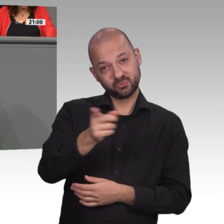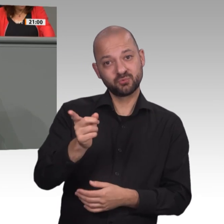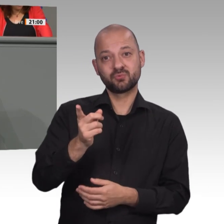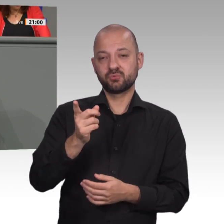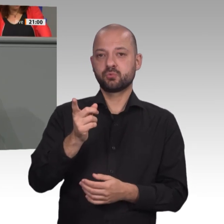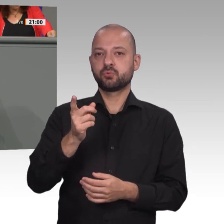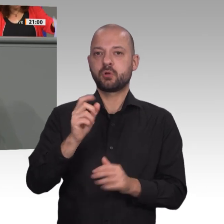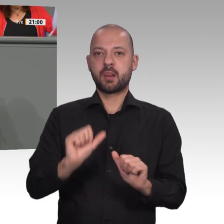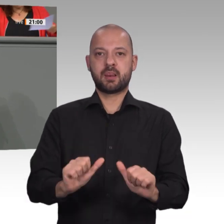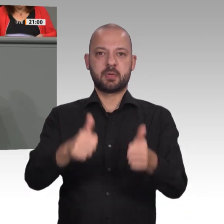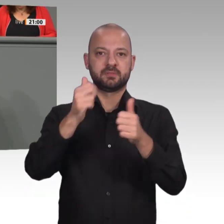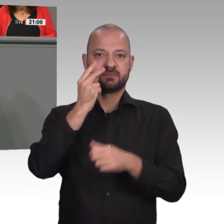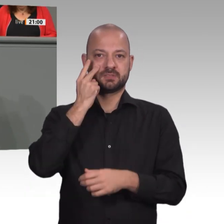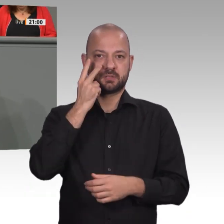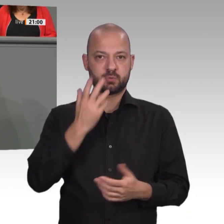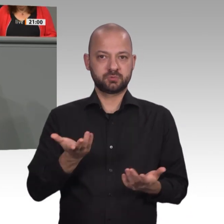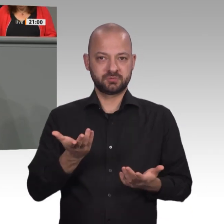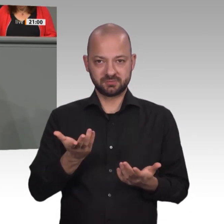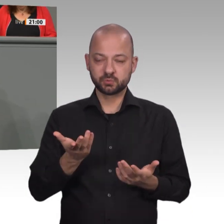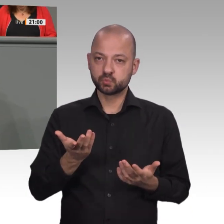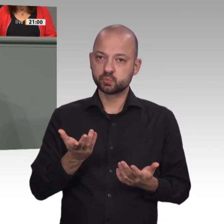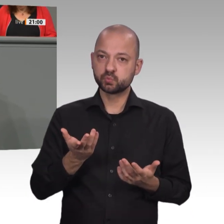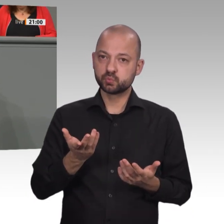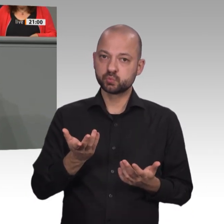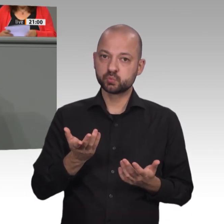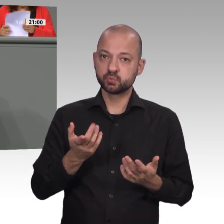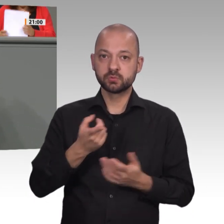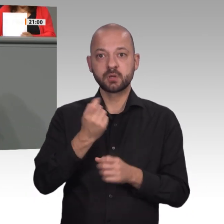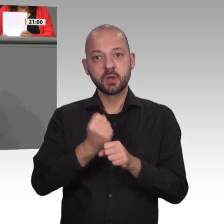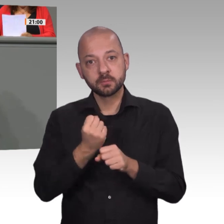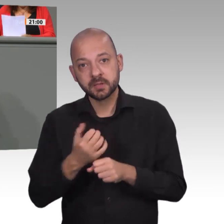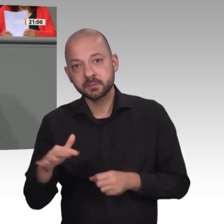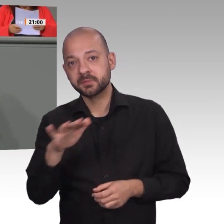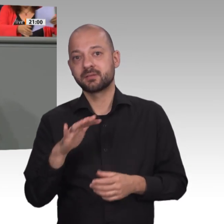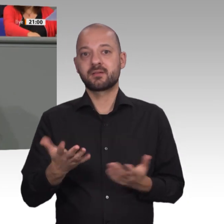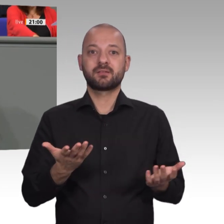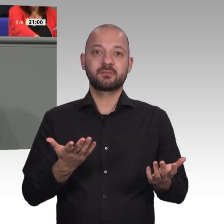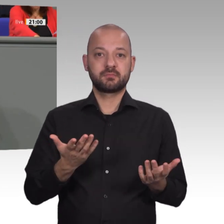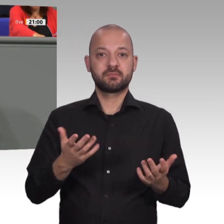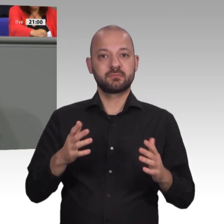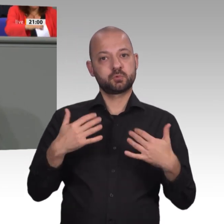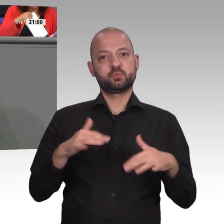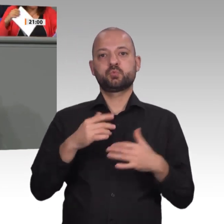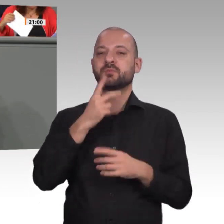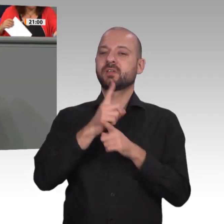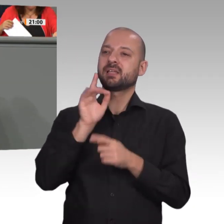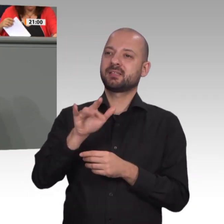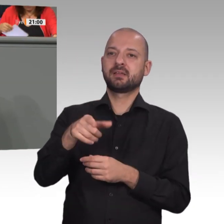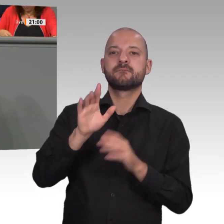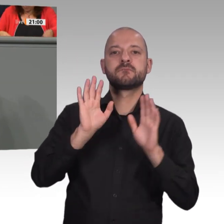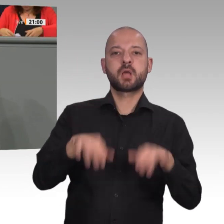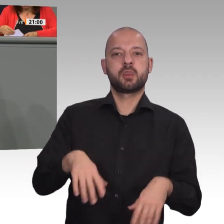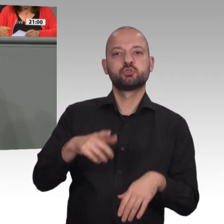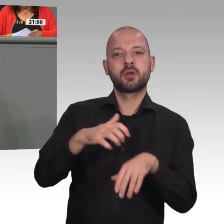Eintritt oder Übergang in den allgemeinen Arbeitsmarkt hindern und den Umstand, dass Behindertenwerkstätten weder auf den